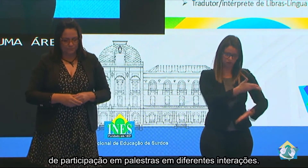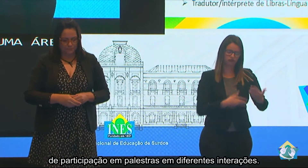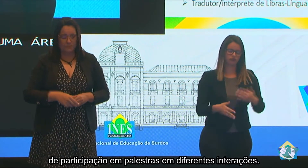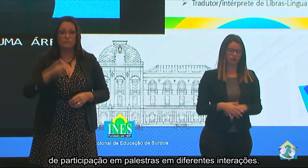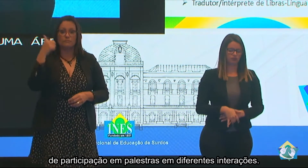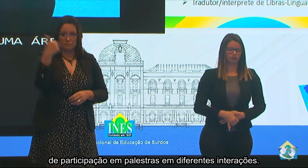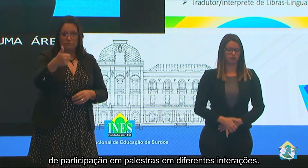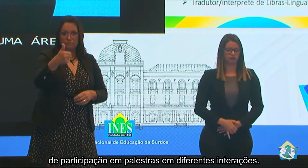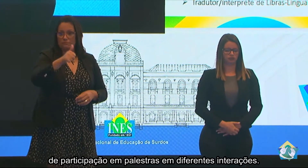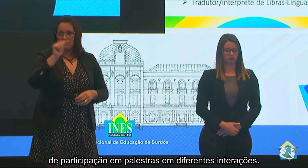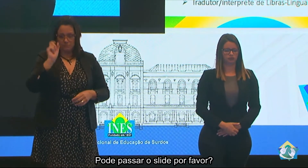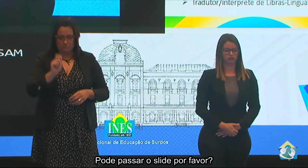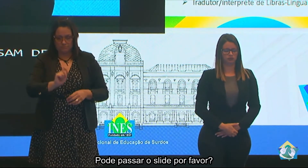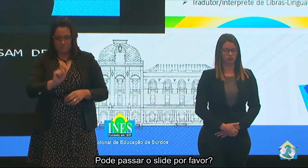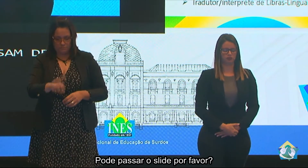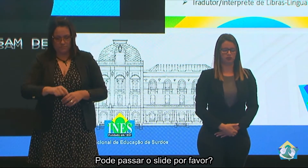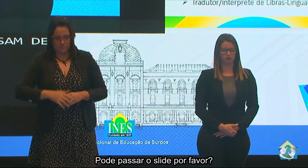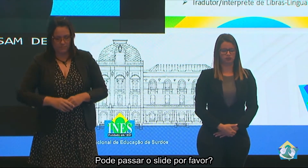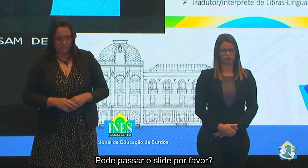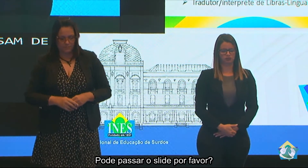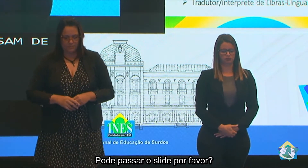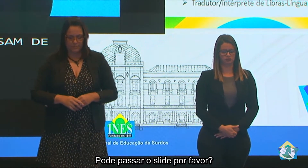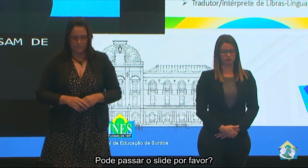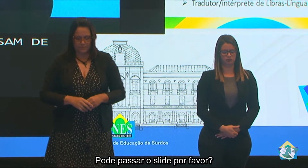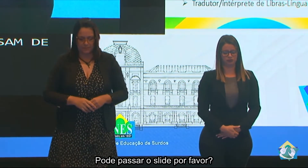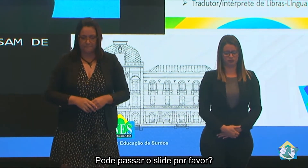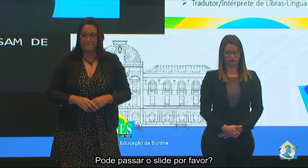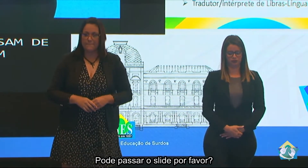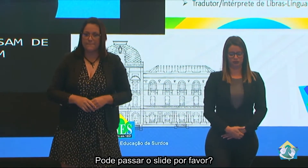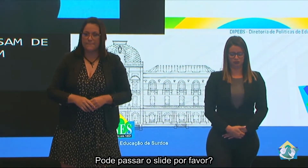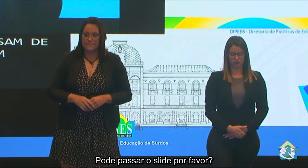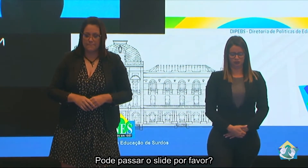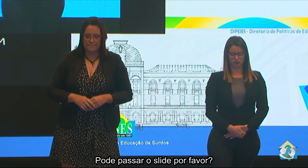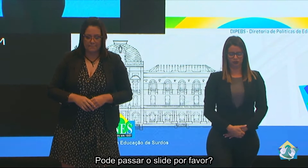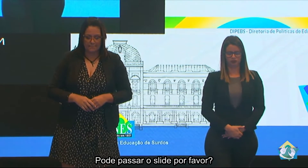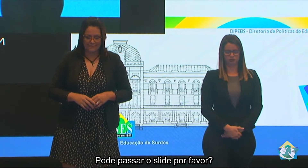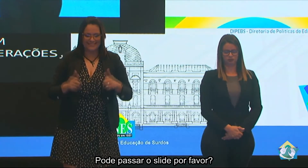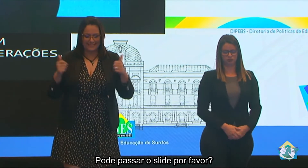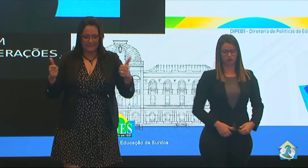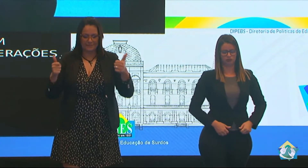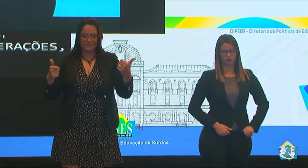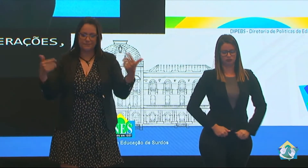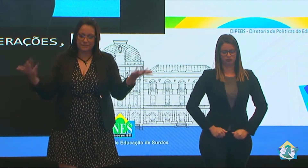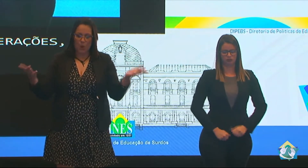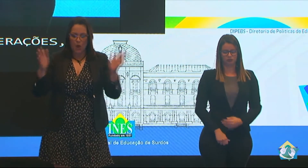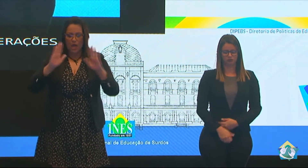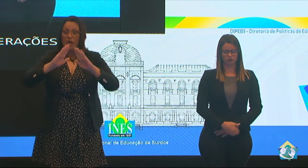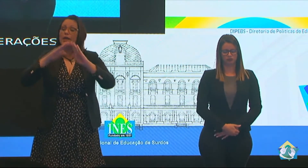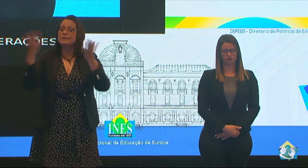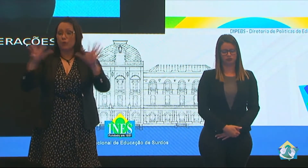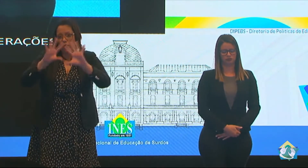em diferentes interações. Pode passar aqui o slide, por favor?